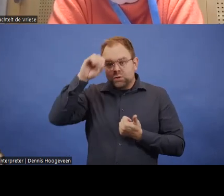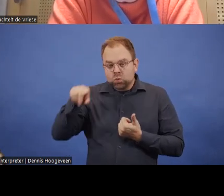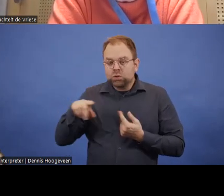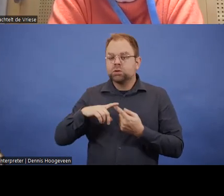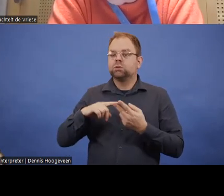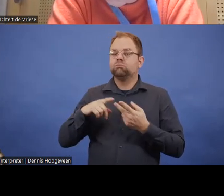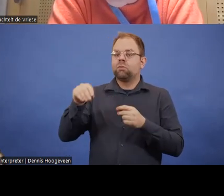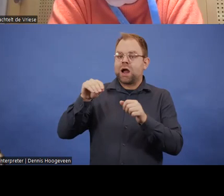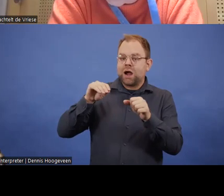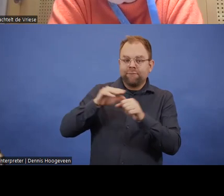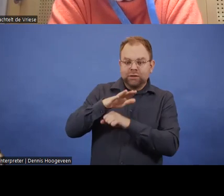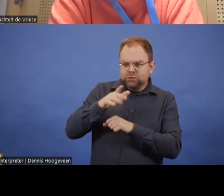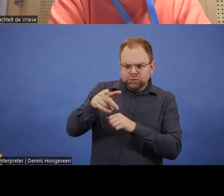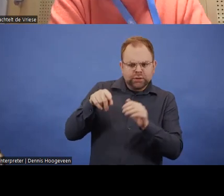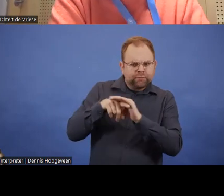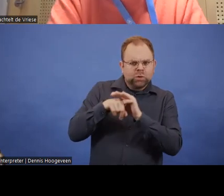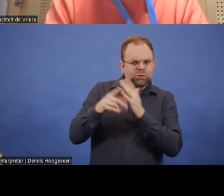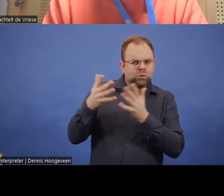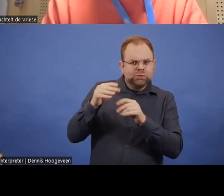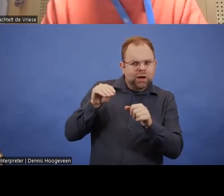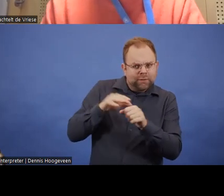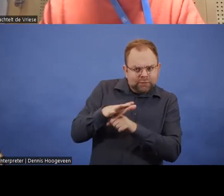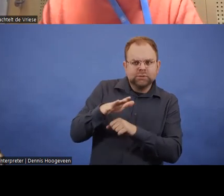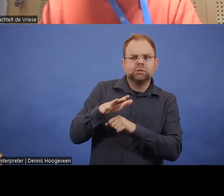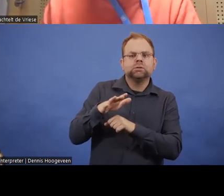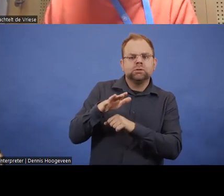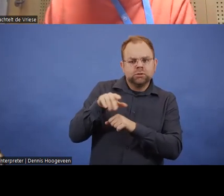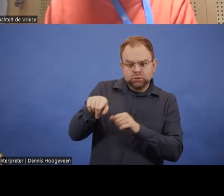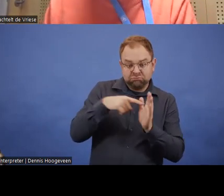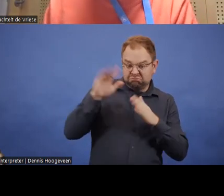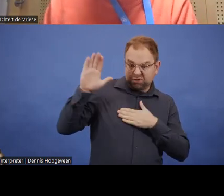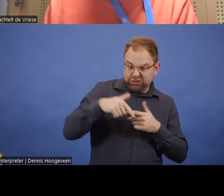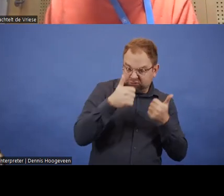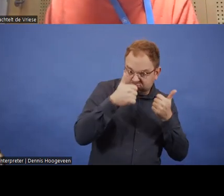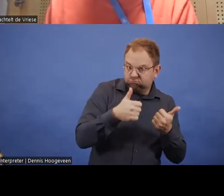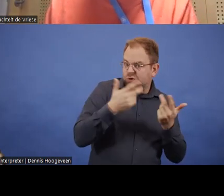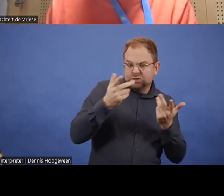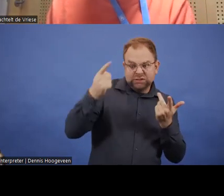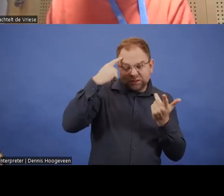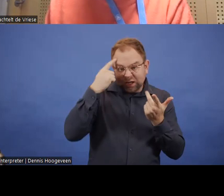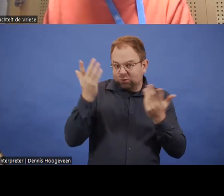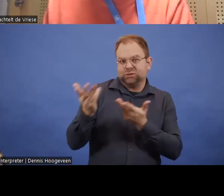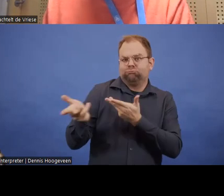visión en cuanto a las características de nuestro plegado que podemos cambiar